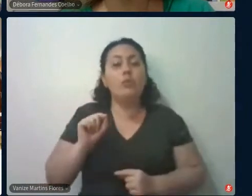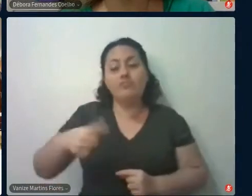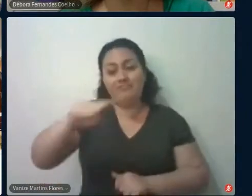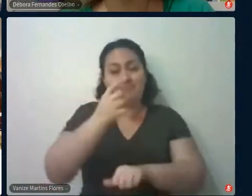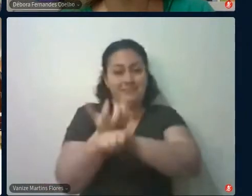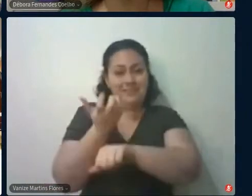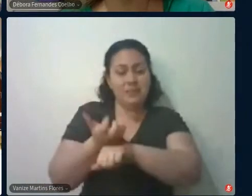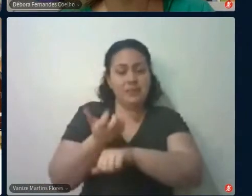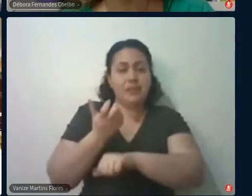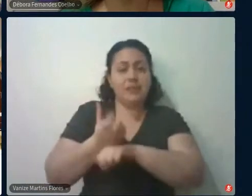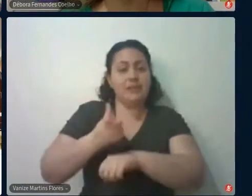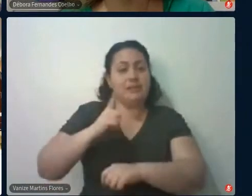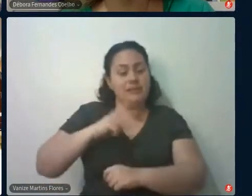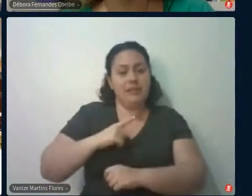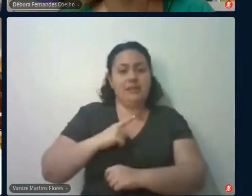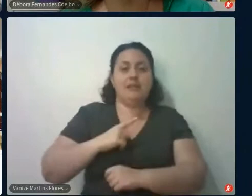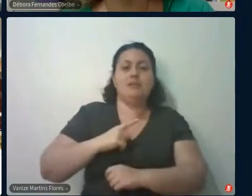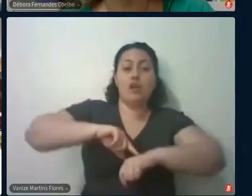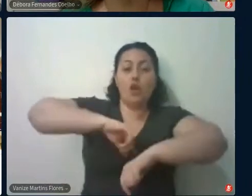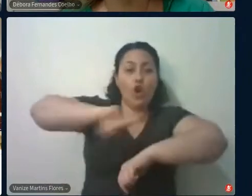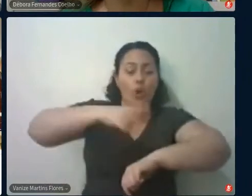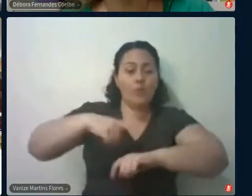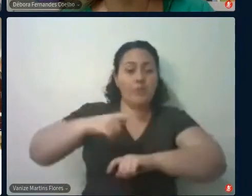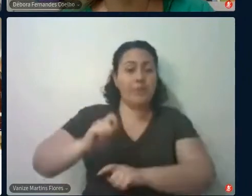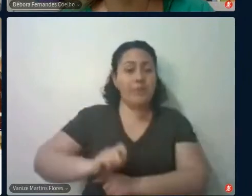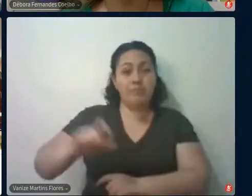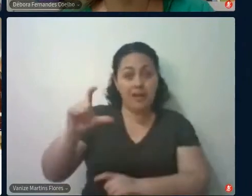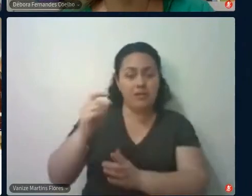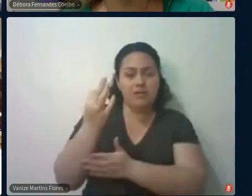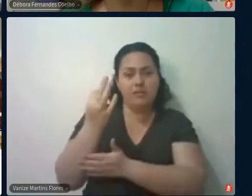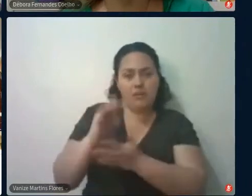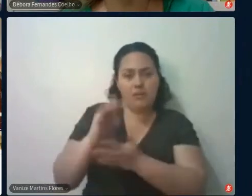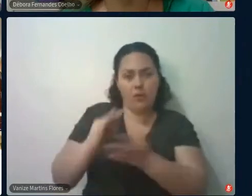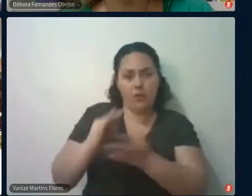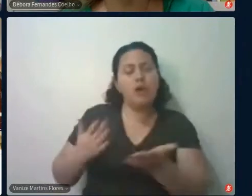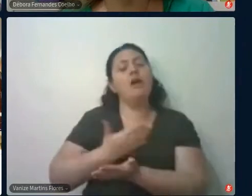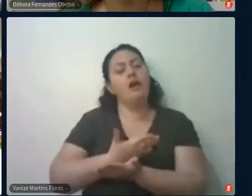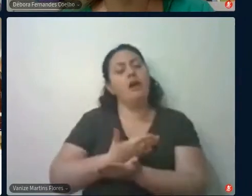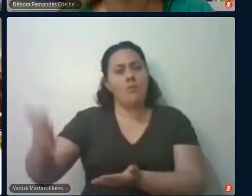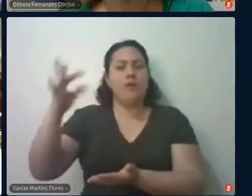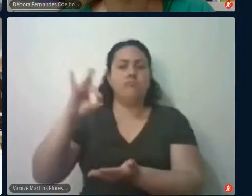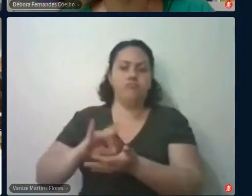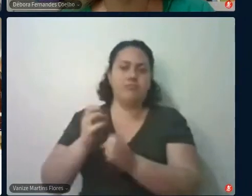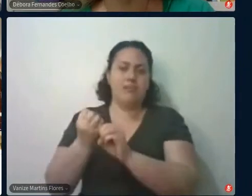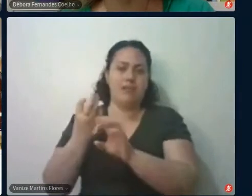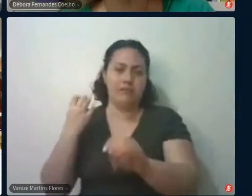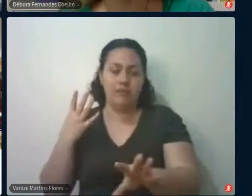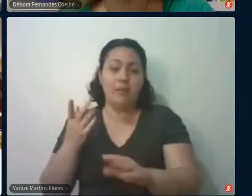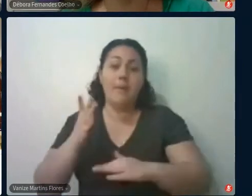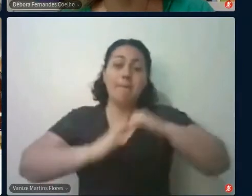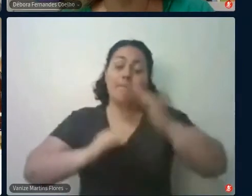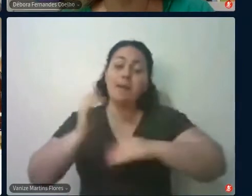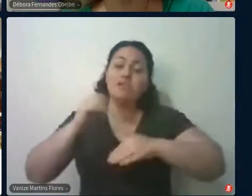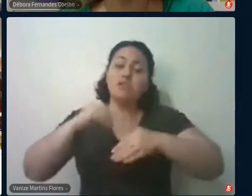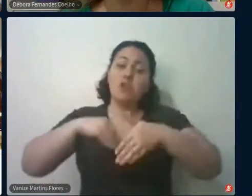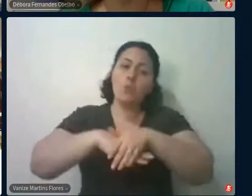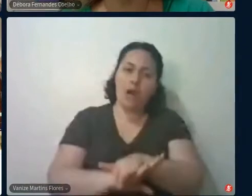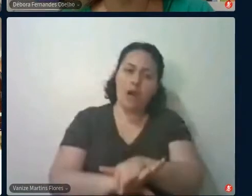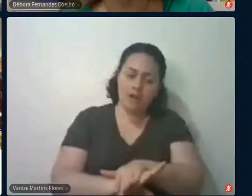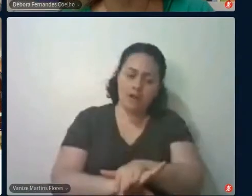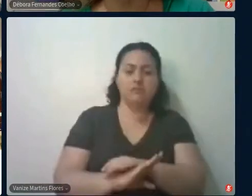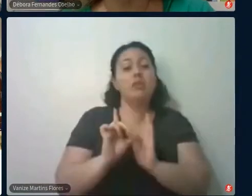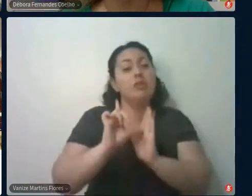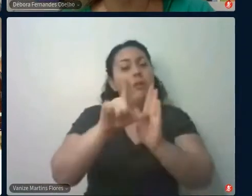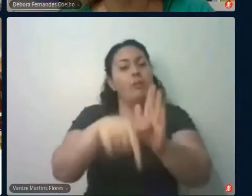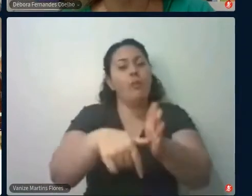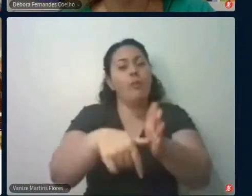têm a maioria da sua carga horária teórica vão começar em AD, e as atividades práticas, então, vai ser discutido o momento que elas